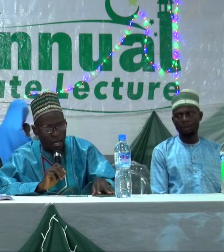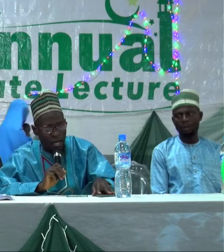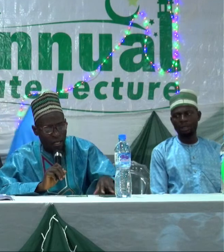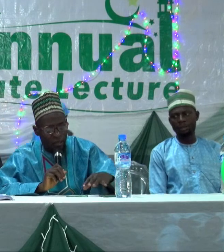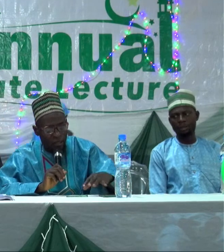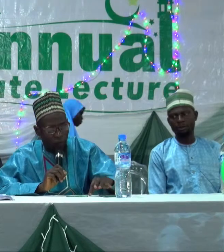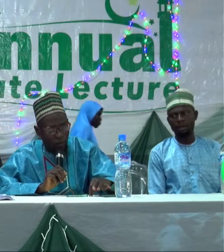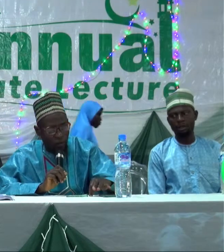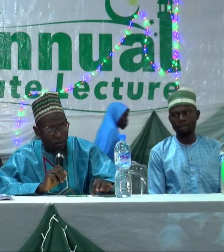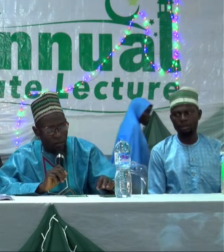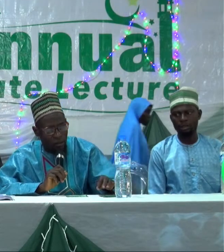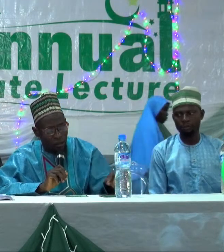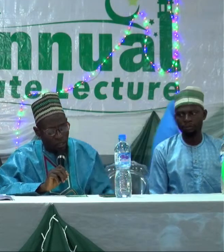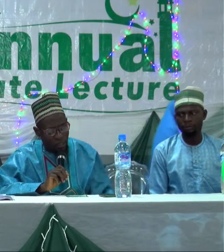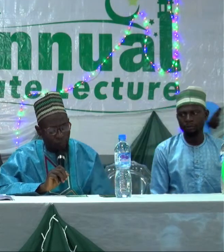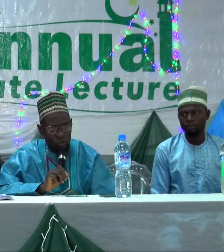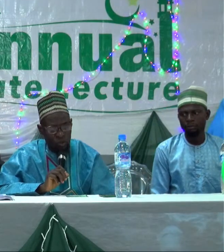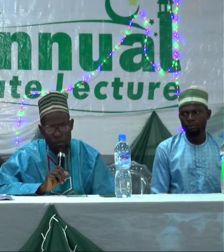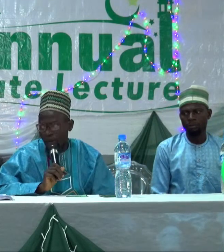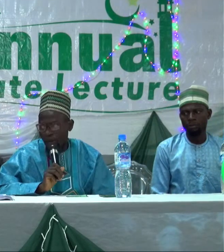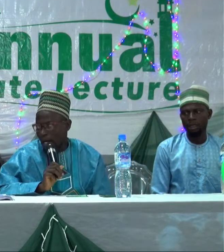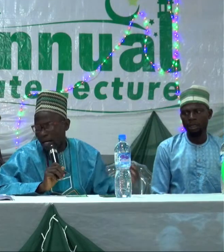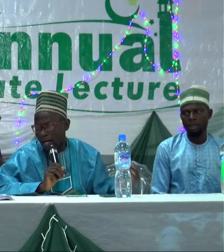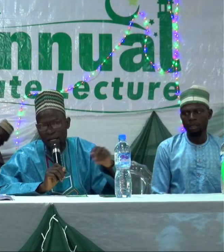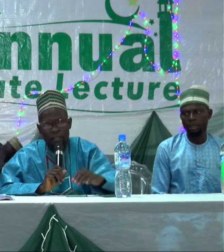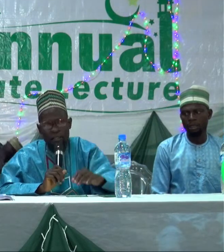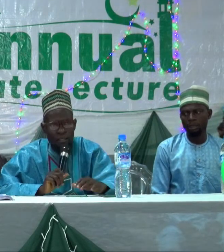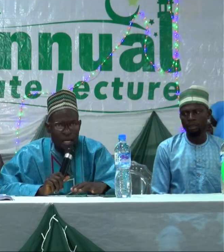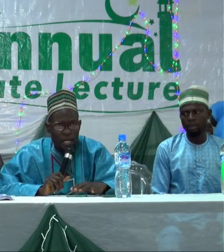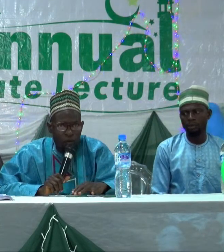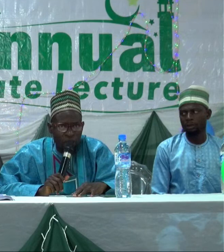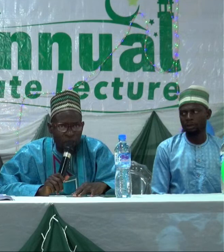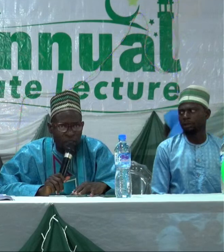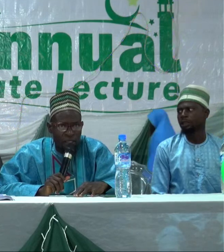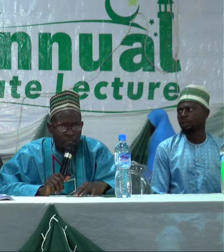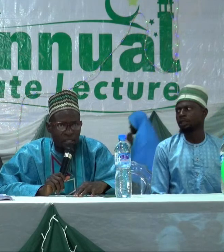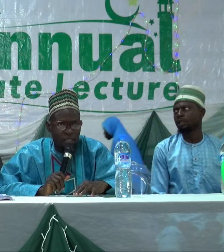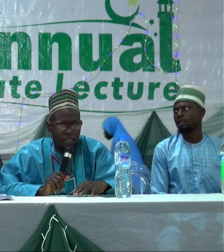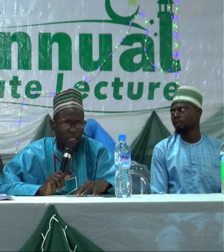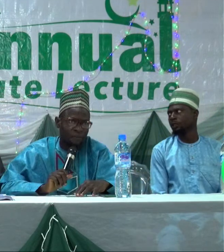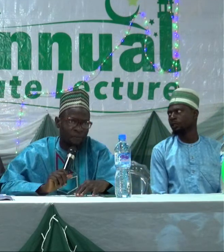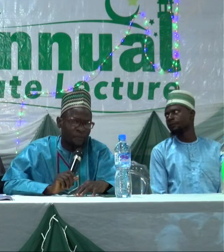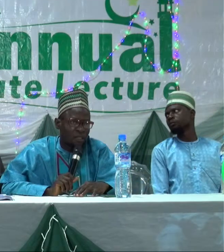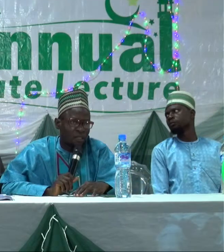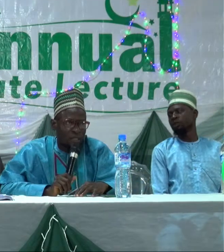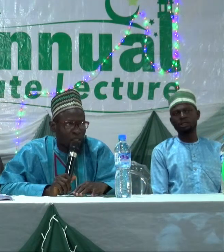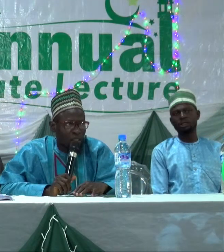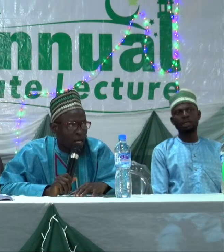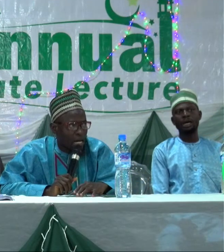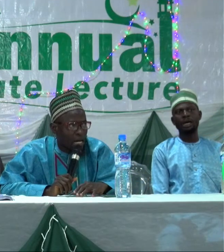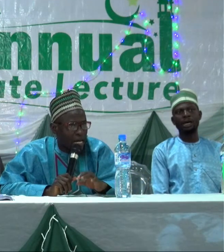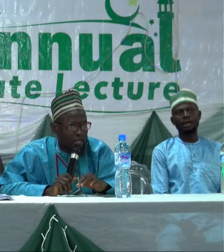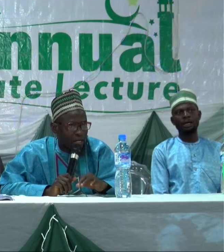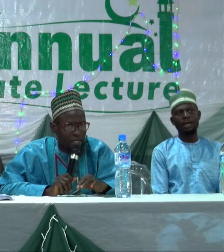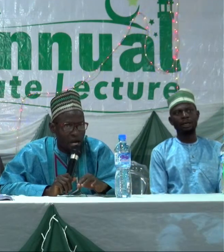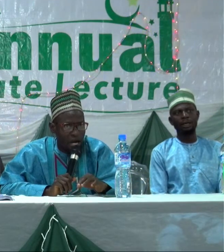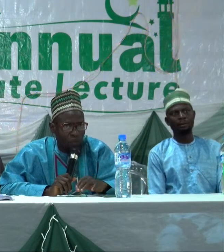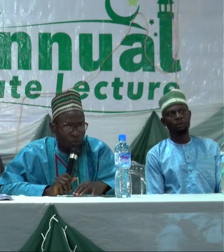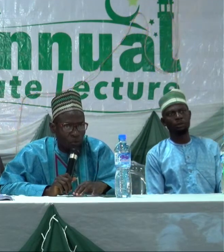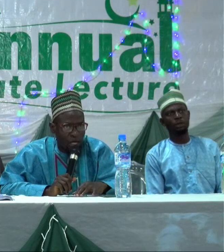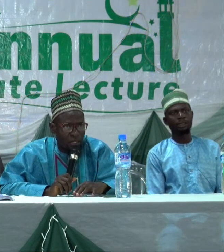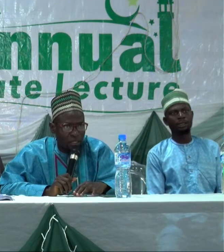الرحمن الرحيم مالك يوم الدين إياك